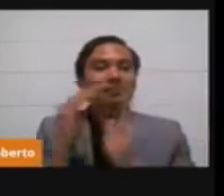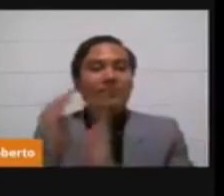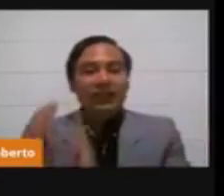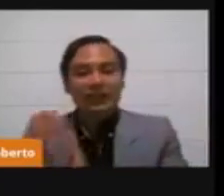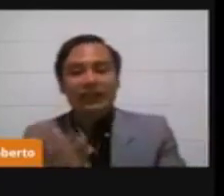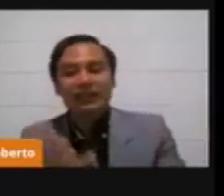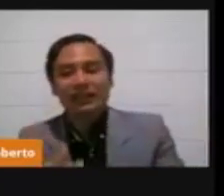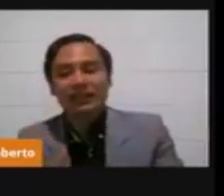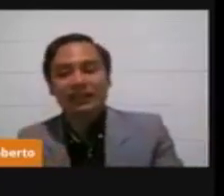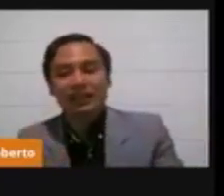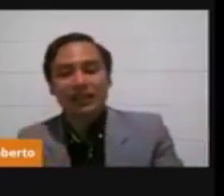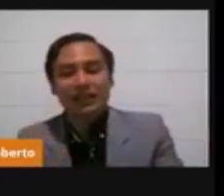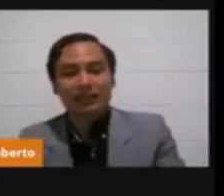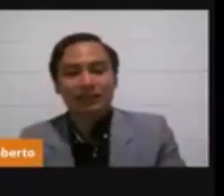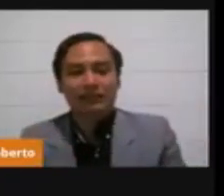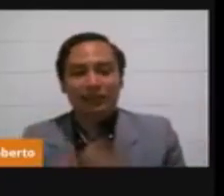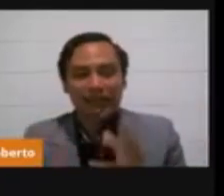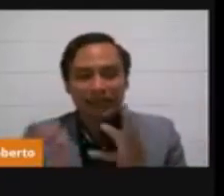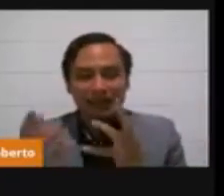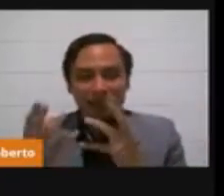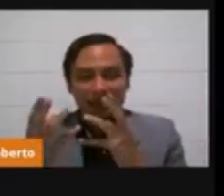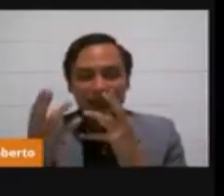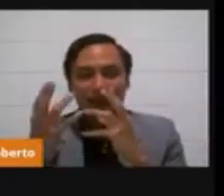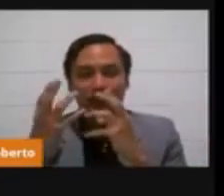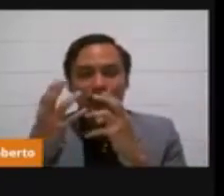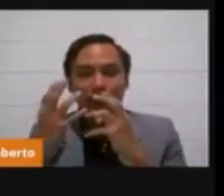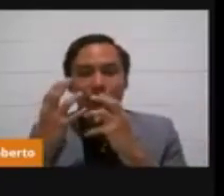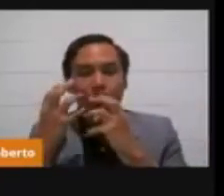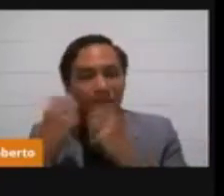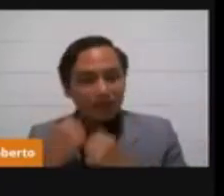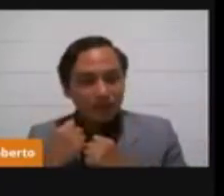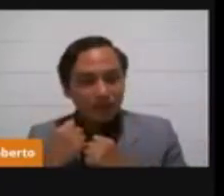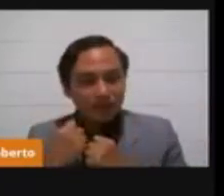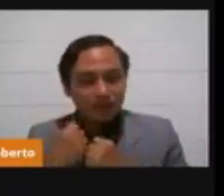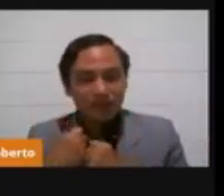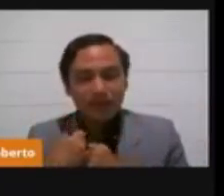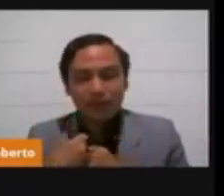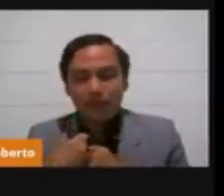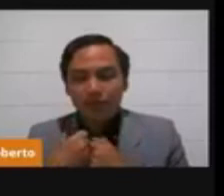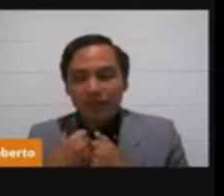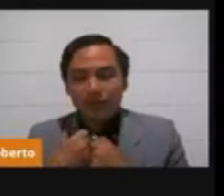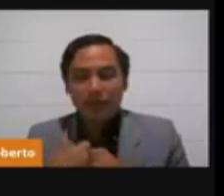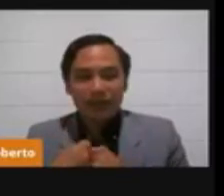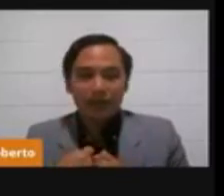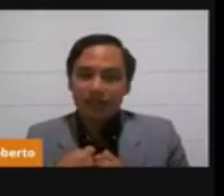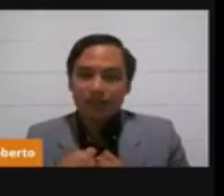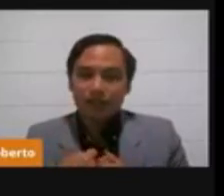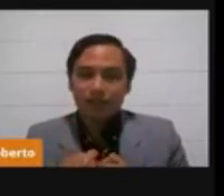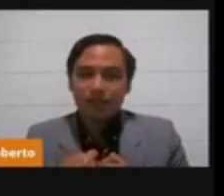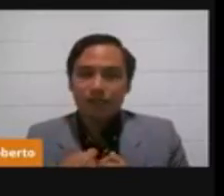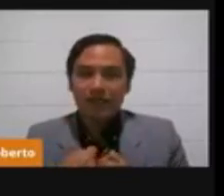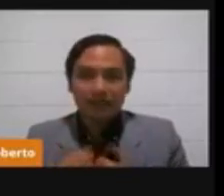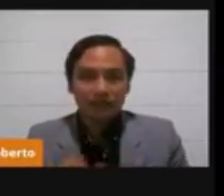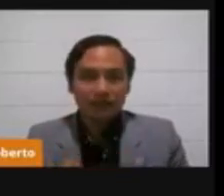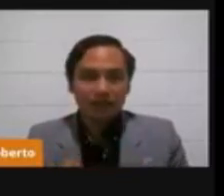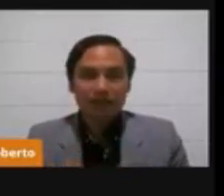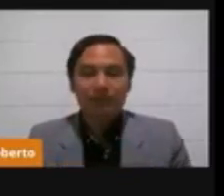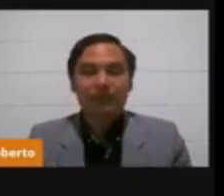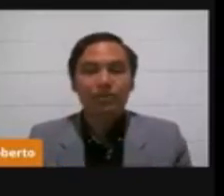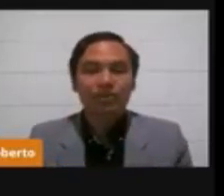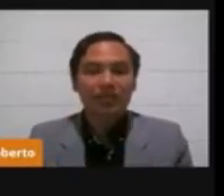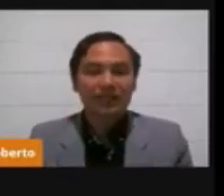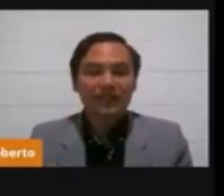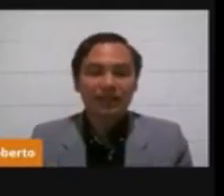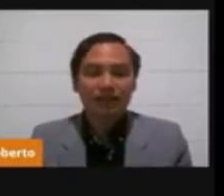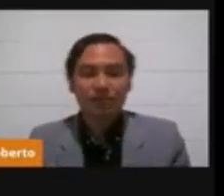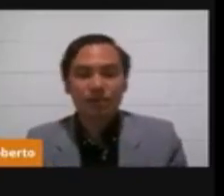a que verdaderamente tomemos ese concepto para nuestro diario vivir, que